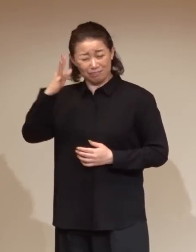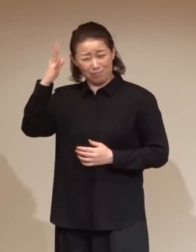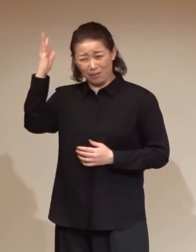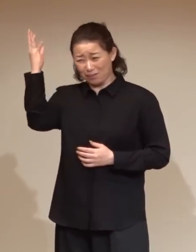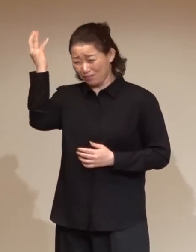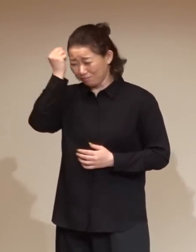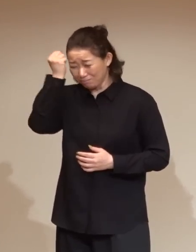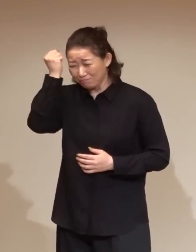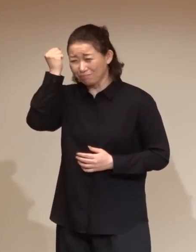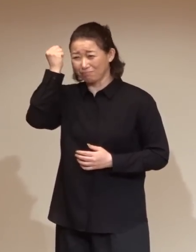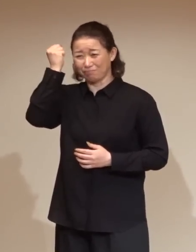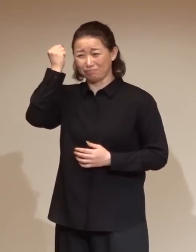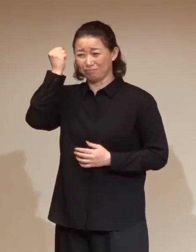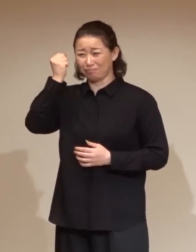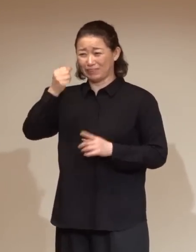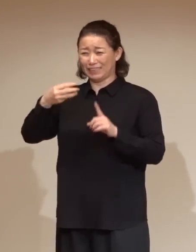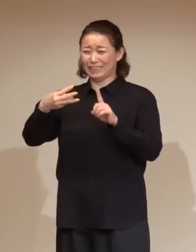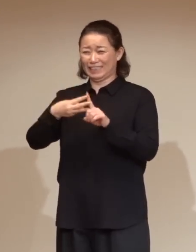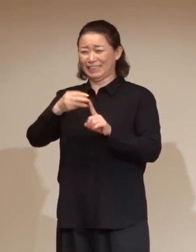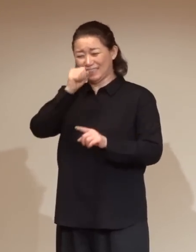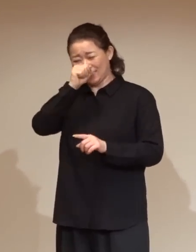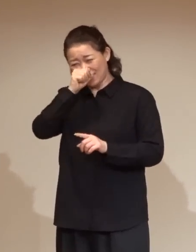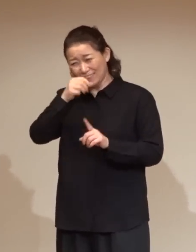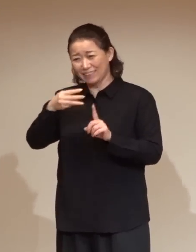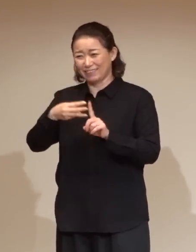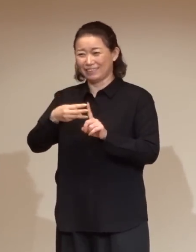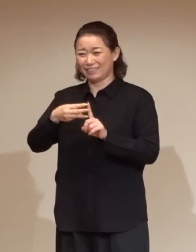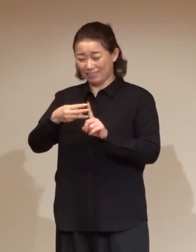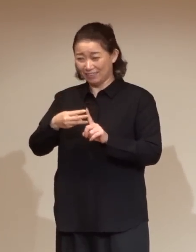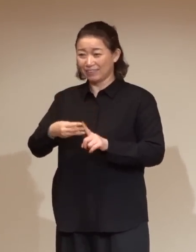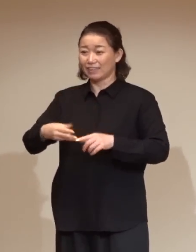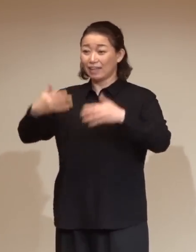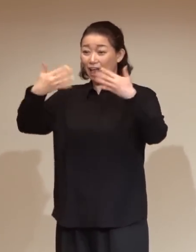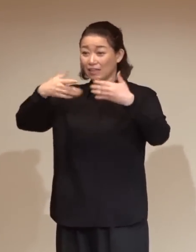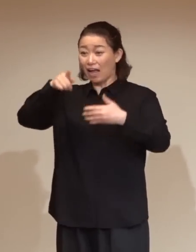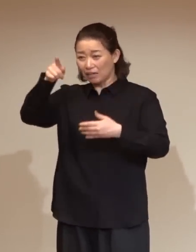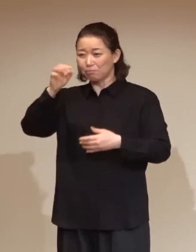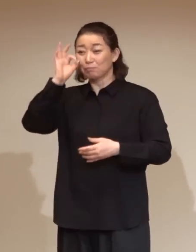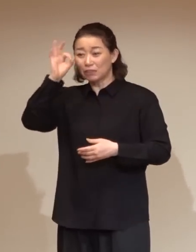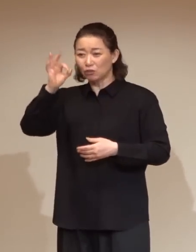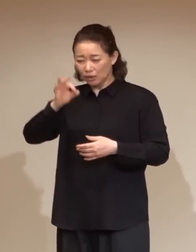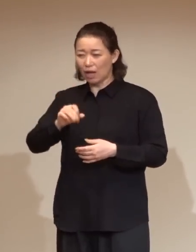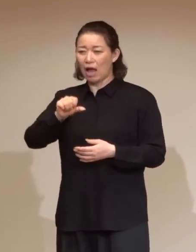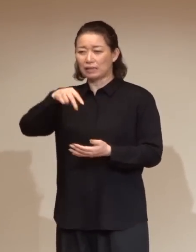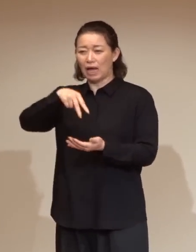かその動画を見返すたびに昨日も泣いてました。 そりゃ泣くでしょ。